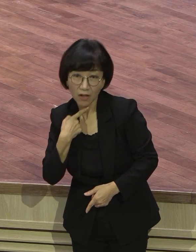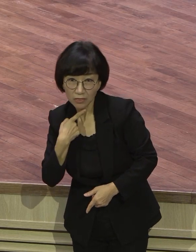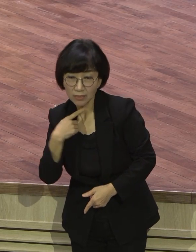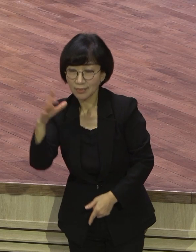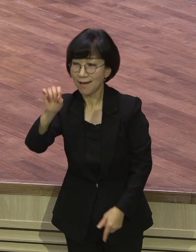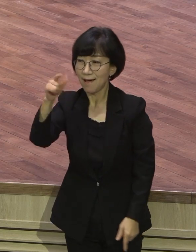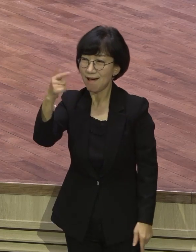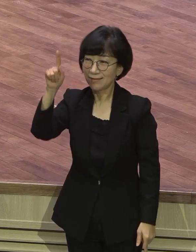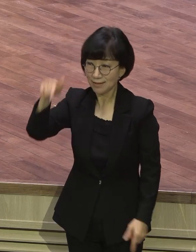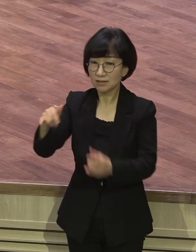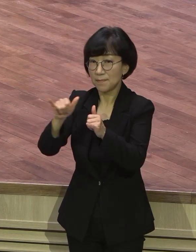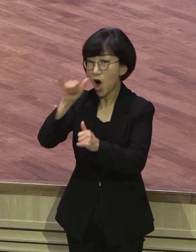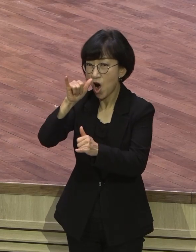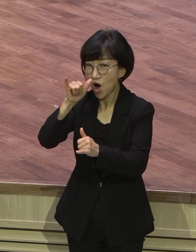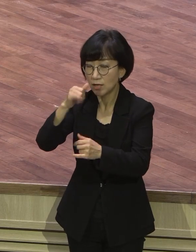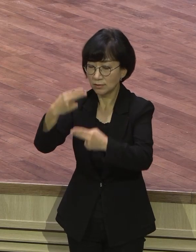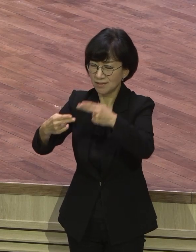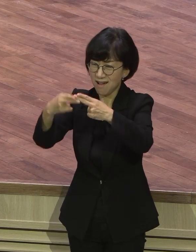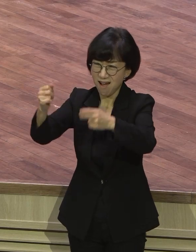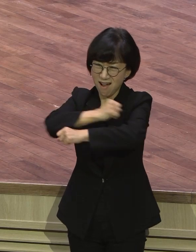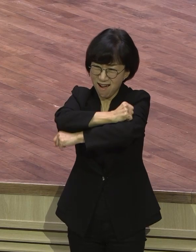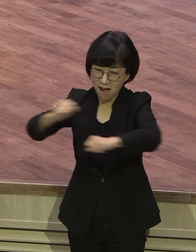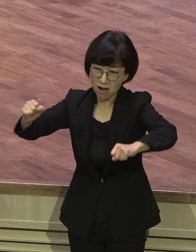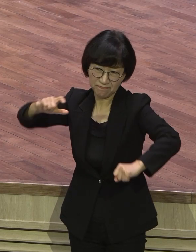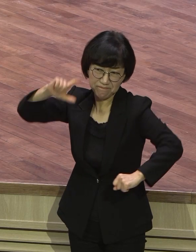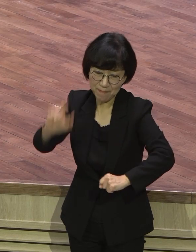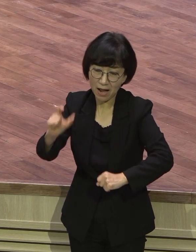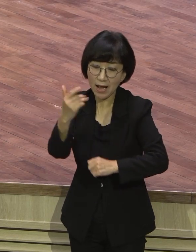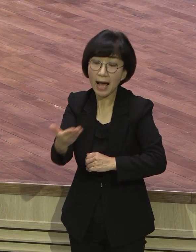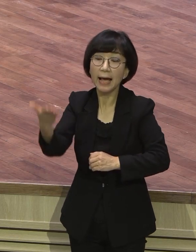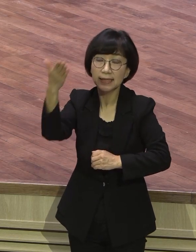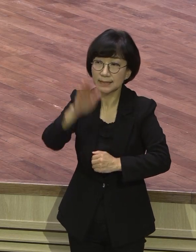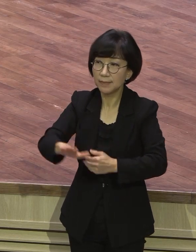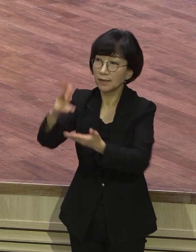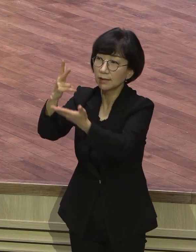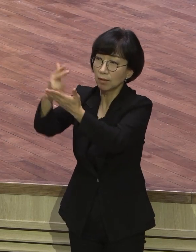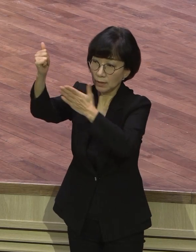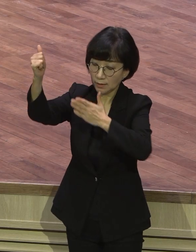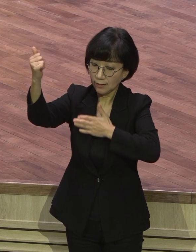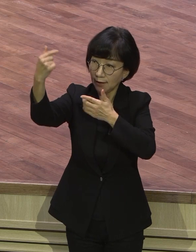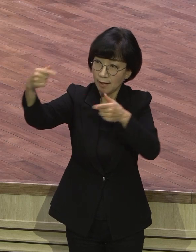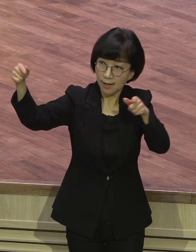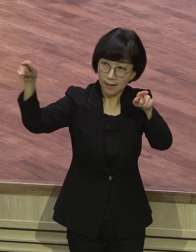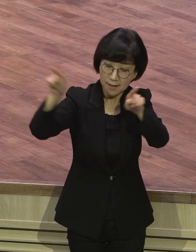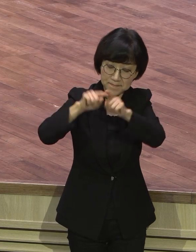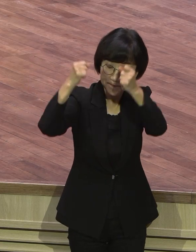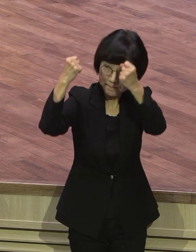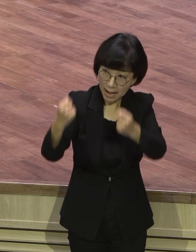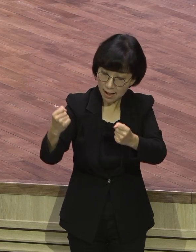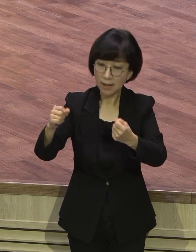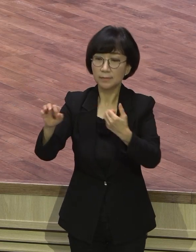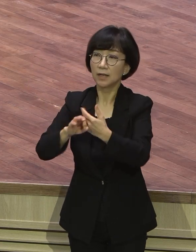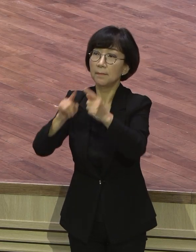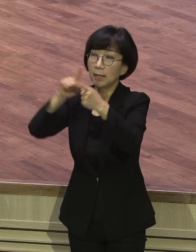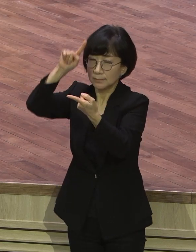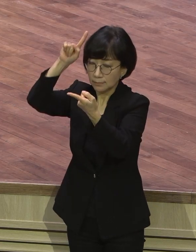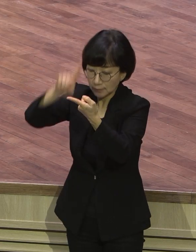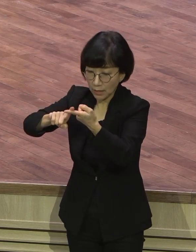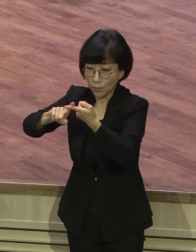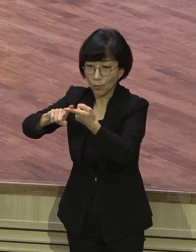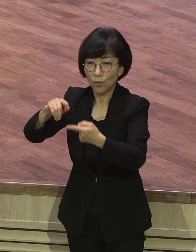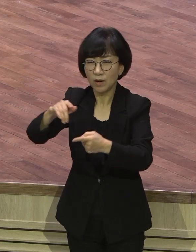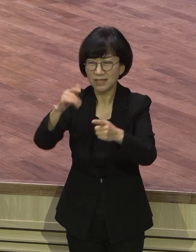있고 그 성음은 크고 견고할지라도 요하께서 나와 함께 하시면 내가 요하께서 말씀하신 대로